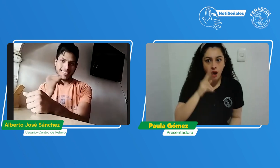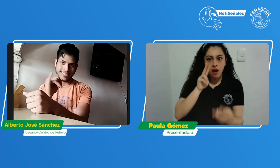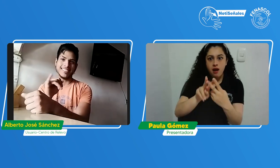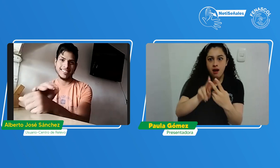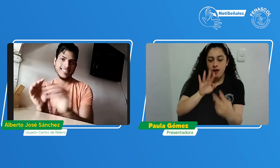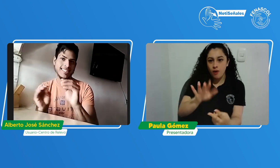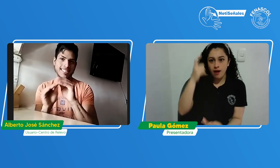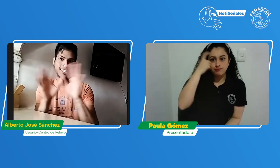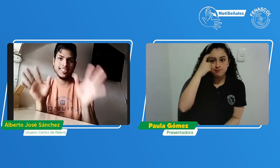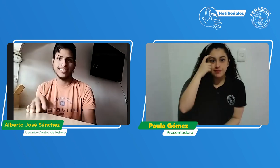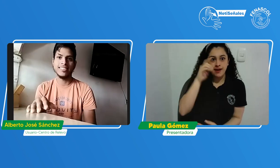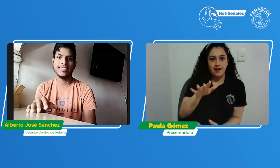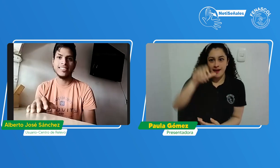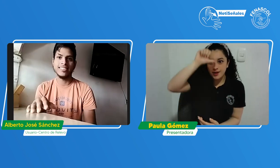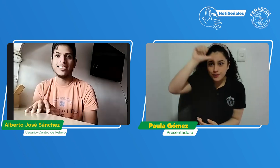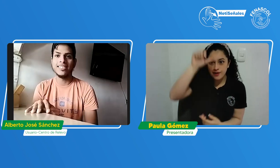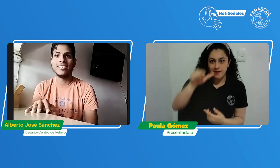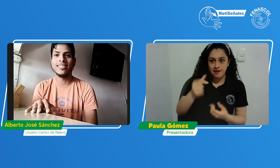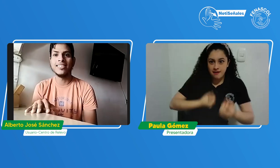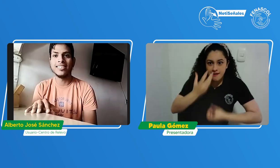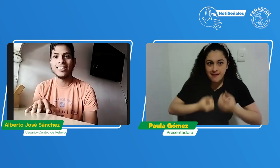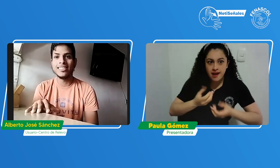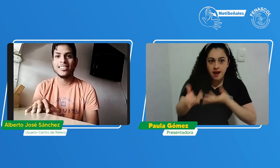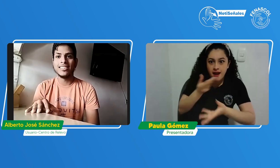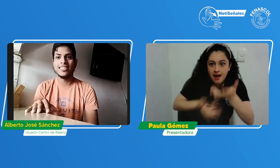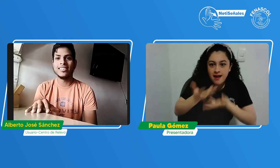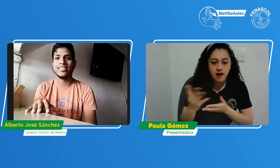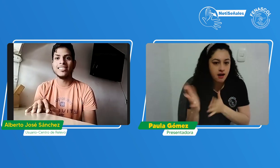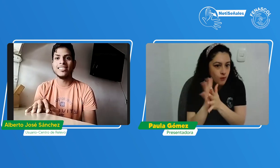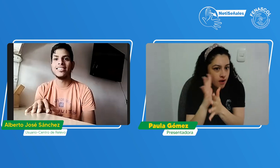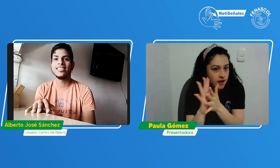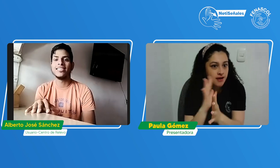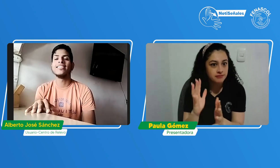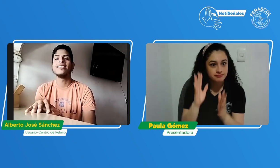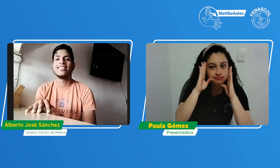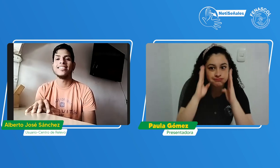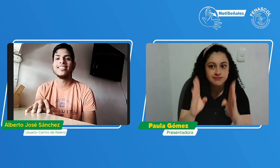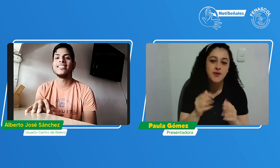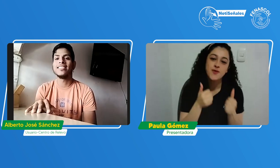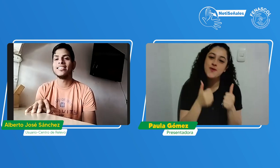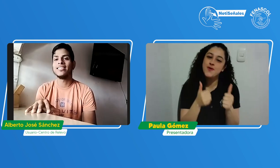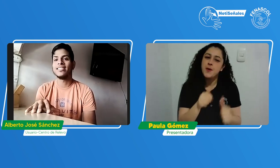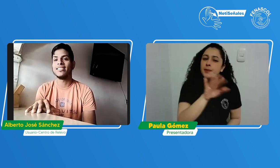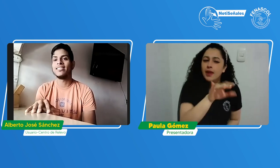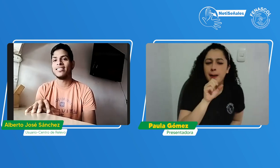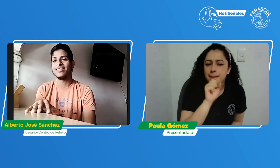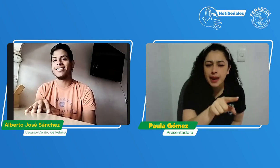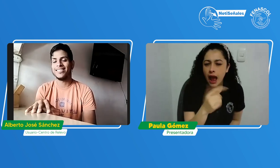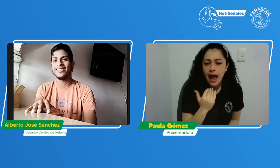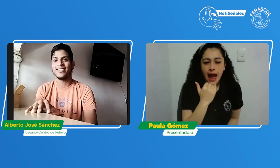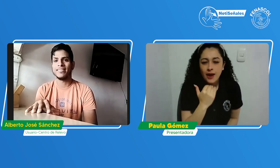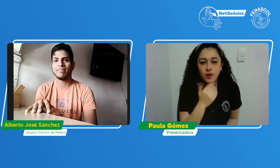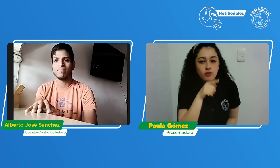es Y que ellos puedan recibir toda la información que tú les quieres compartir esos muy bueno aprovecho para hacerte otra pregunta